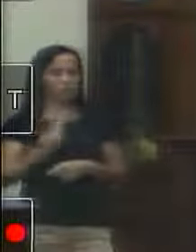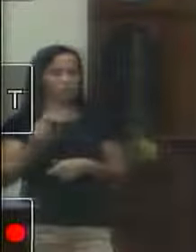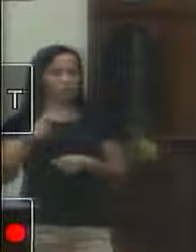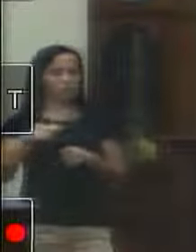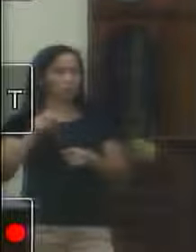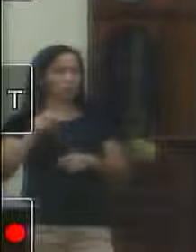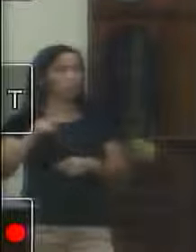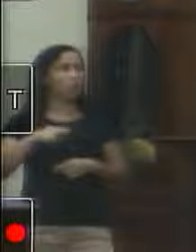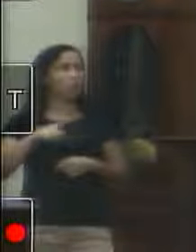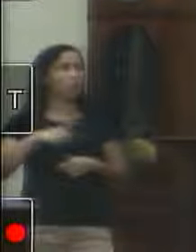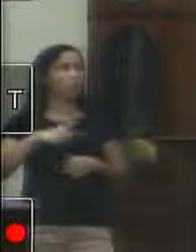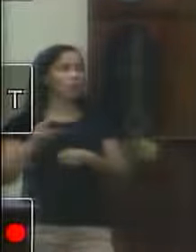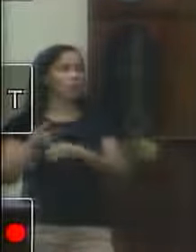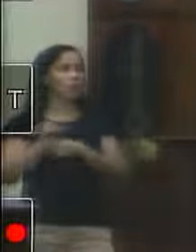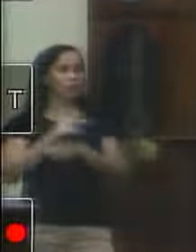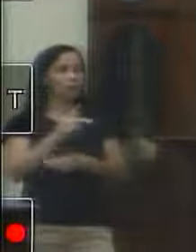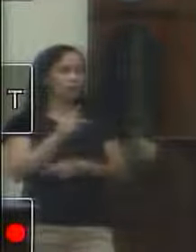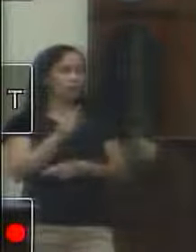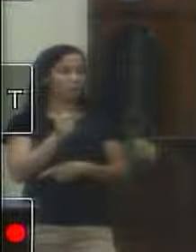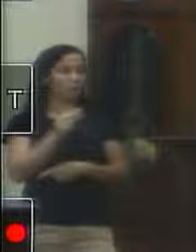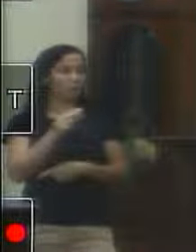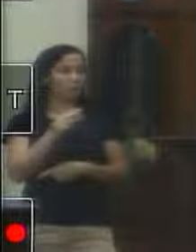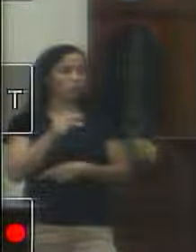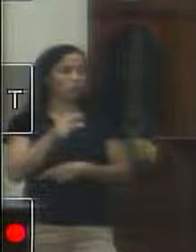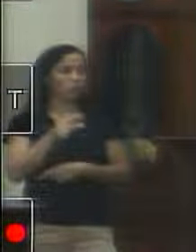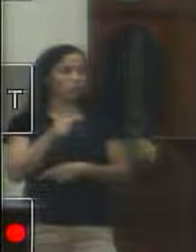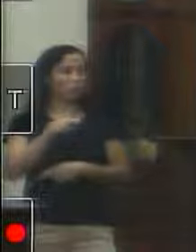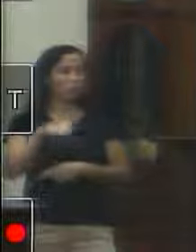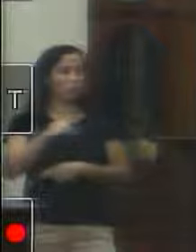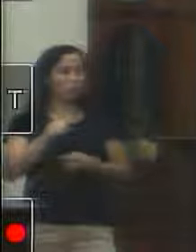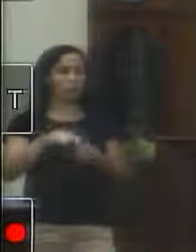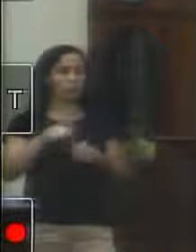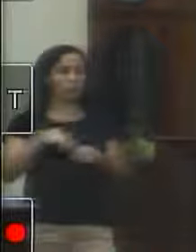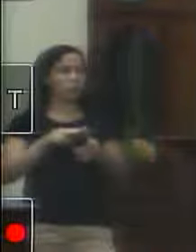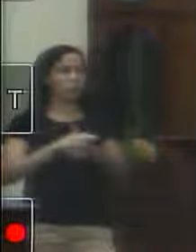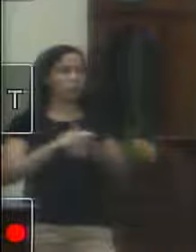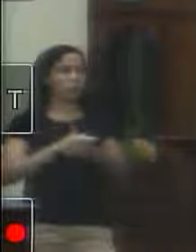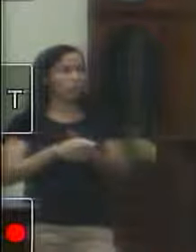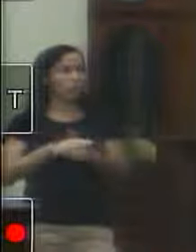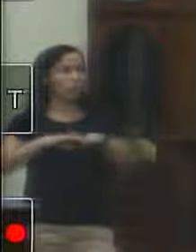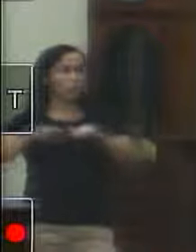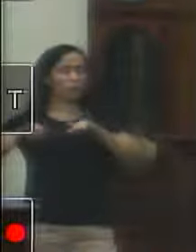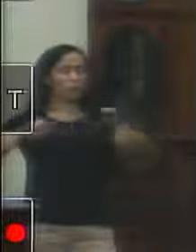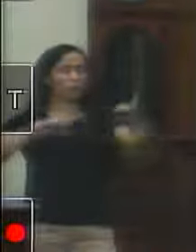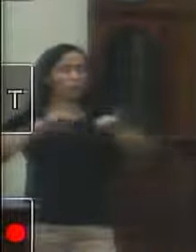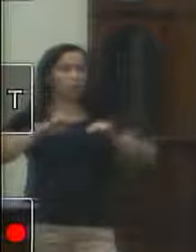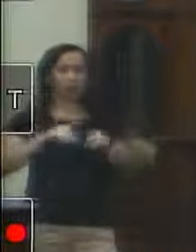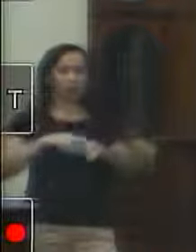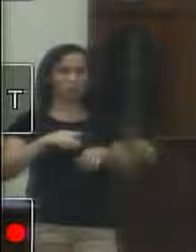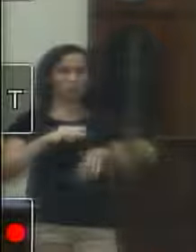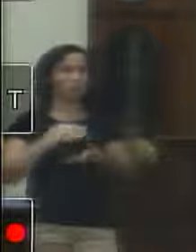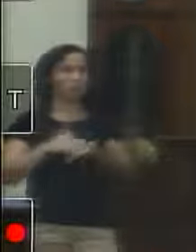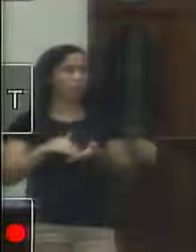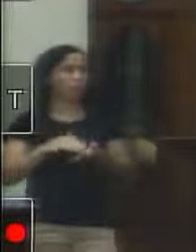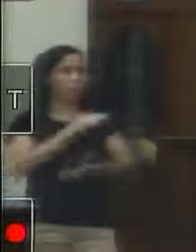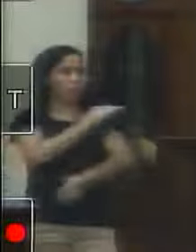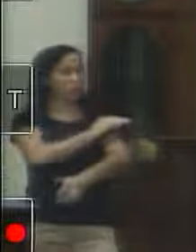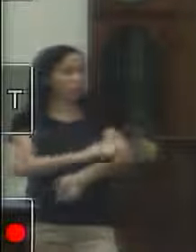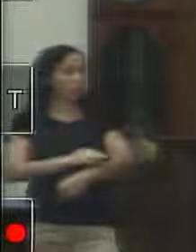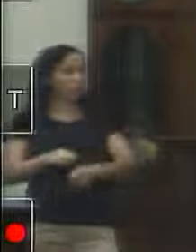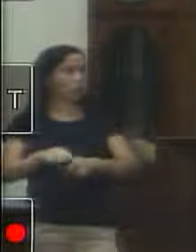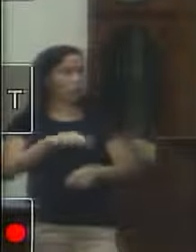foi fiscal para Parapeúna. E em Valença, como nessa divisão, o secretário de Cultura e Turismo falou que, com a